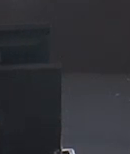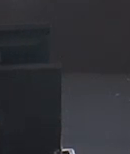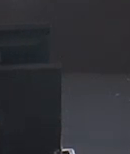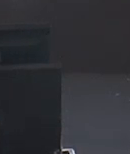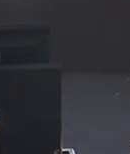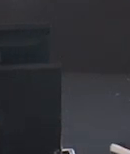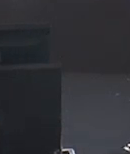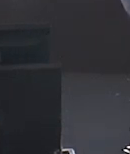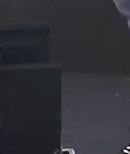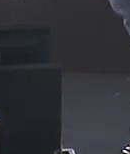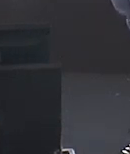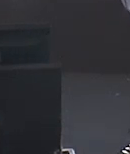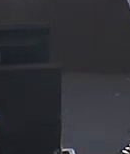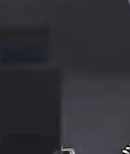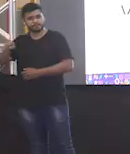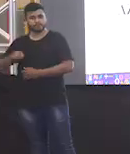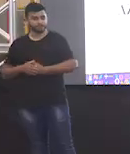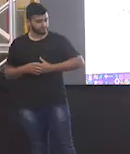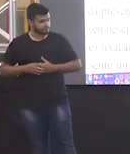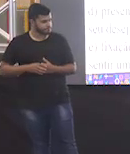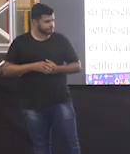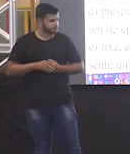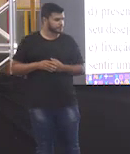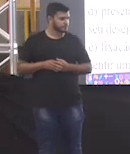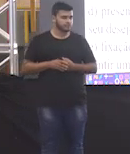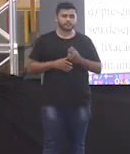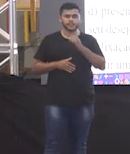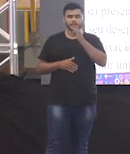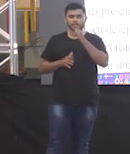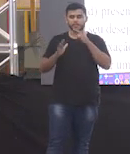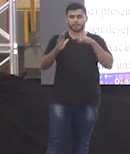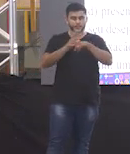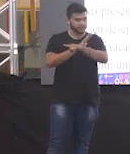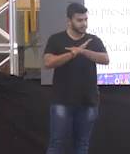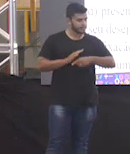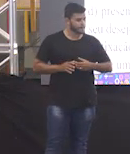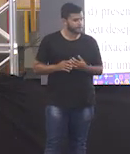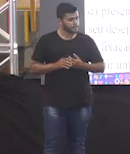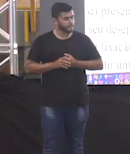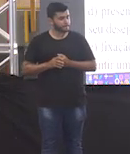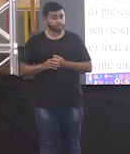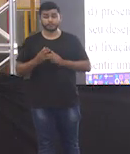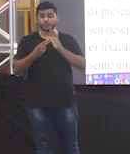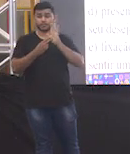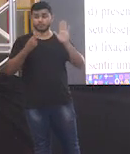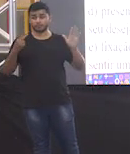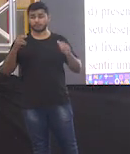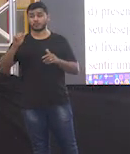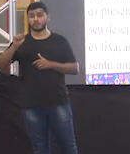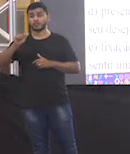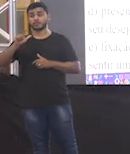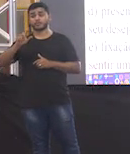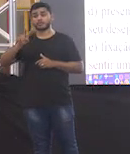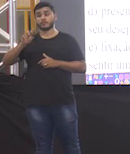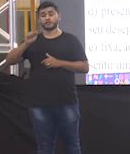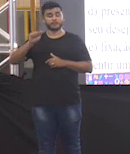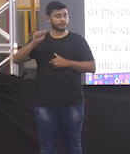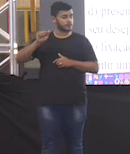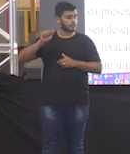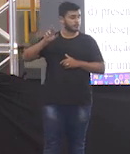ainda. E aí como é que o Enem cobrou isso? A produção de Álvares de Azevedo situa-se na década